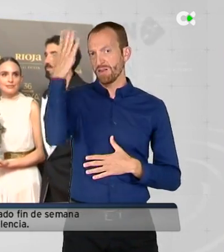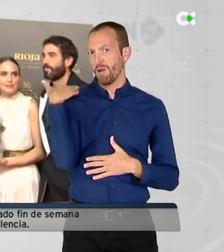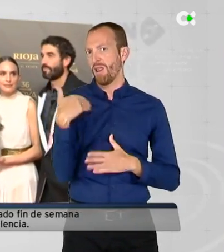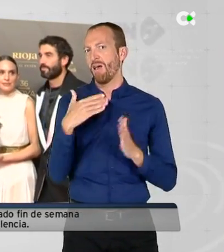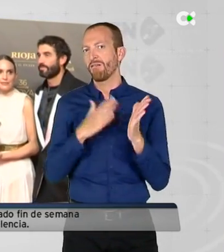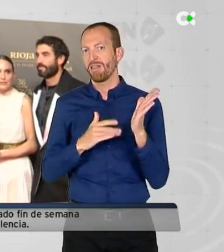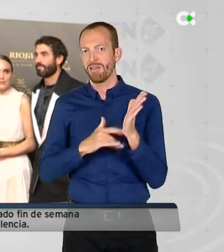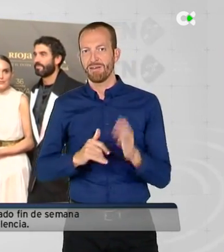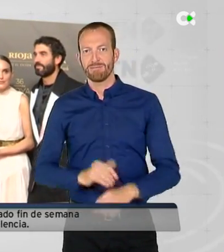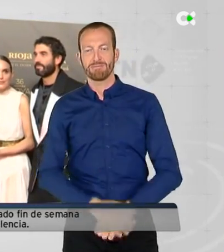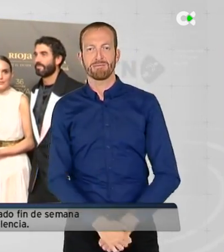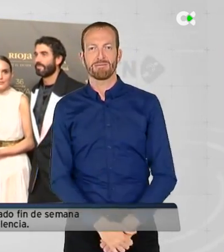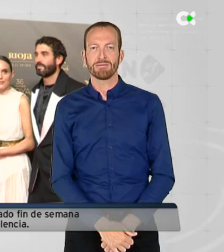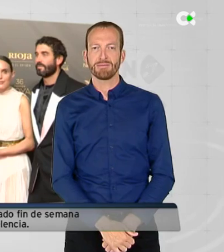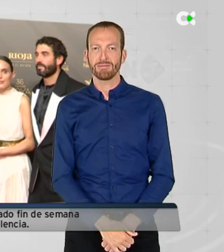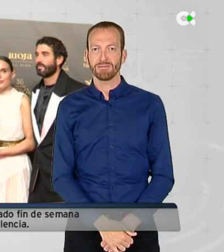semana en Valencia.